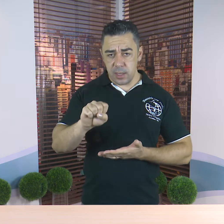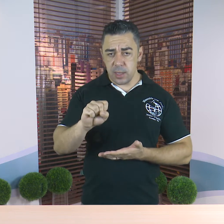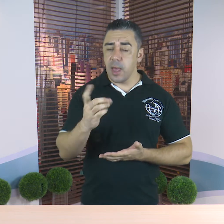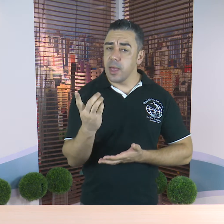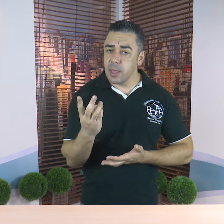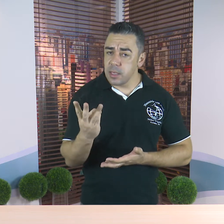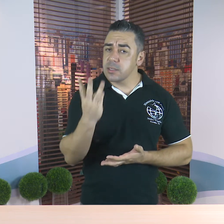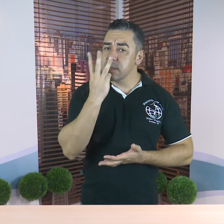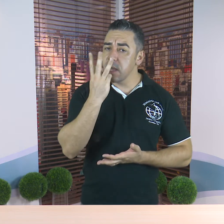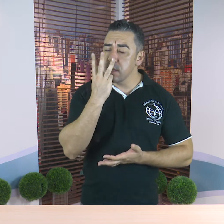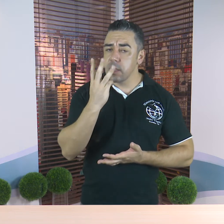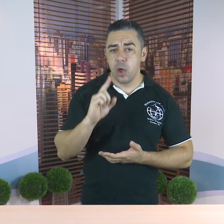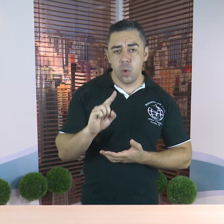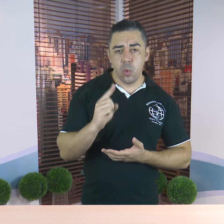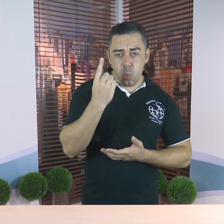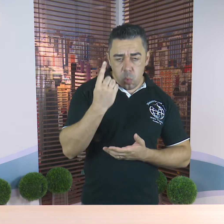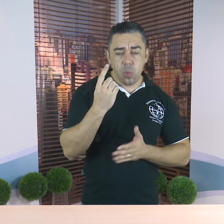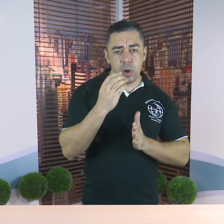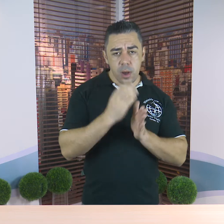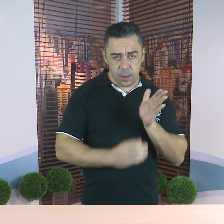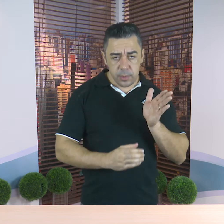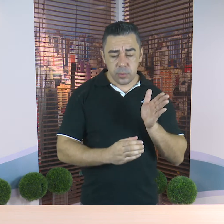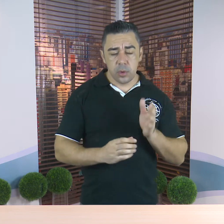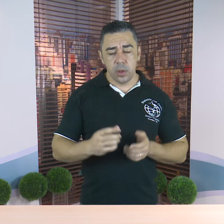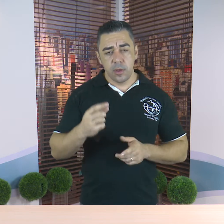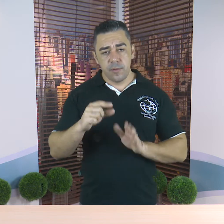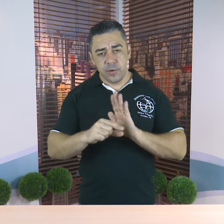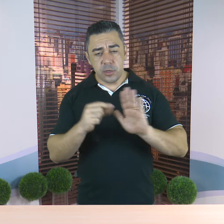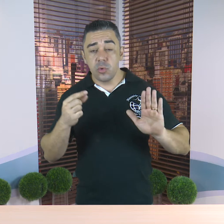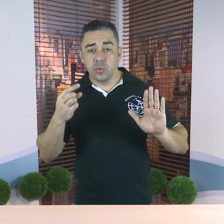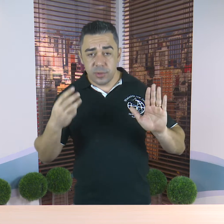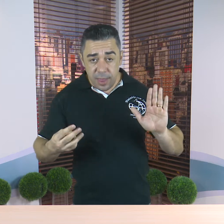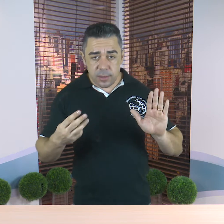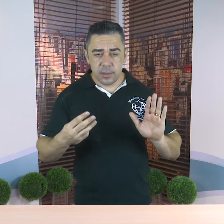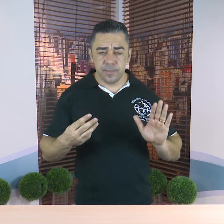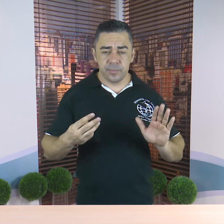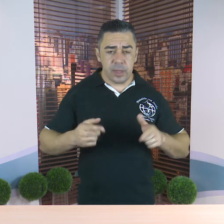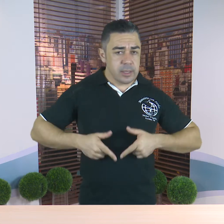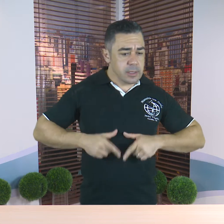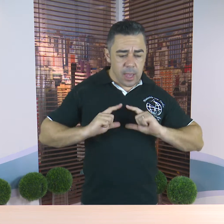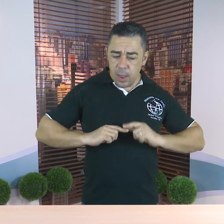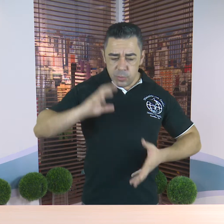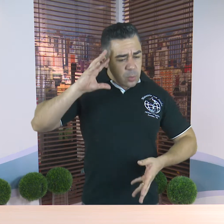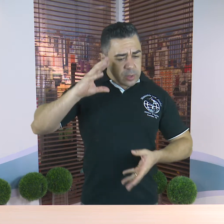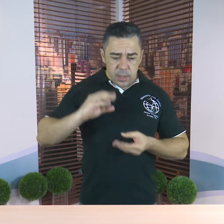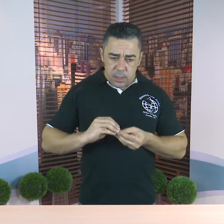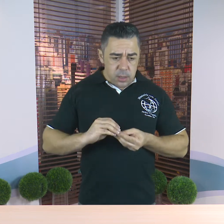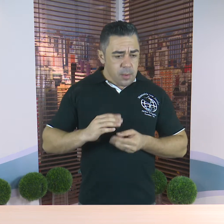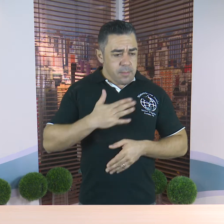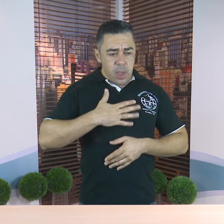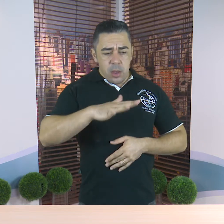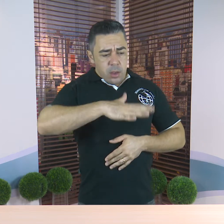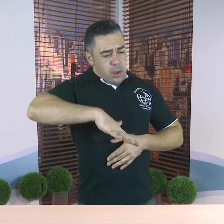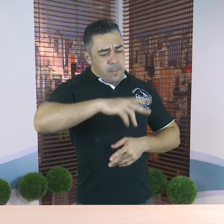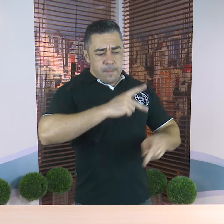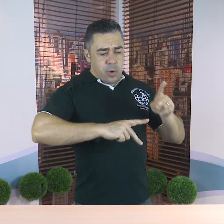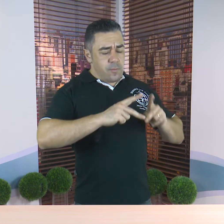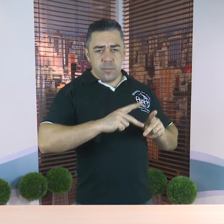um exemplo clássico: "Israel não entende, meu povo não tem conhecimento."